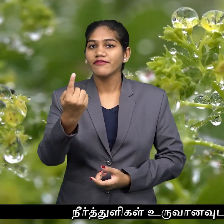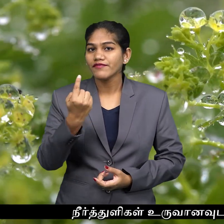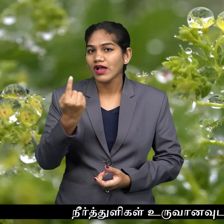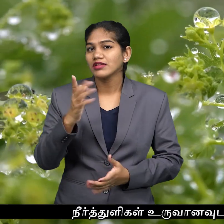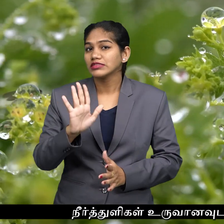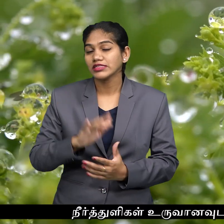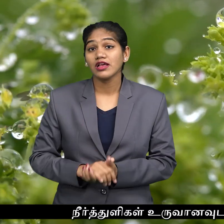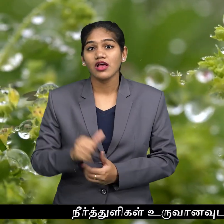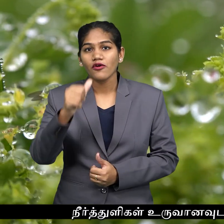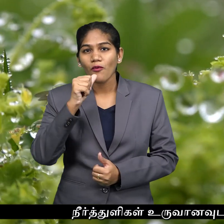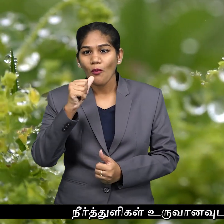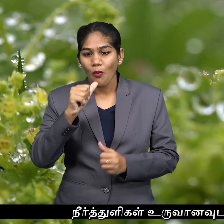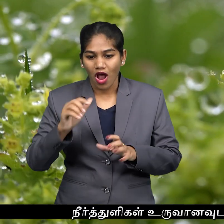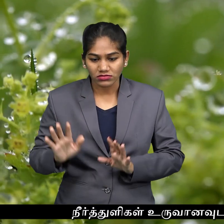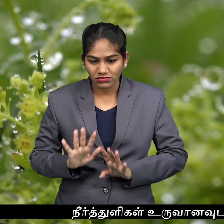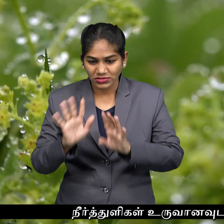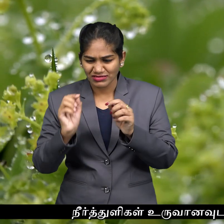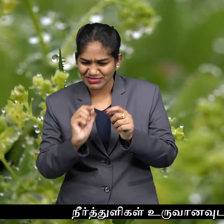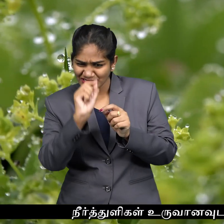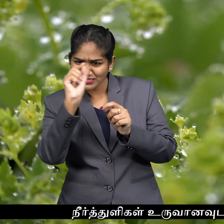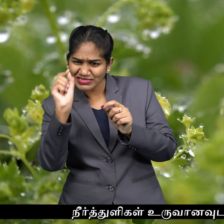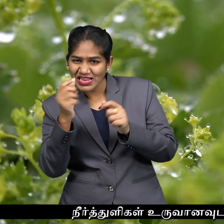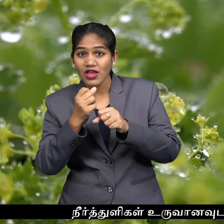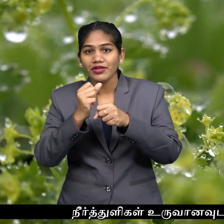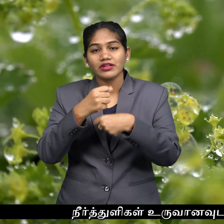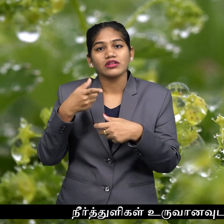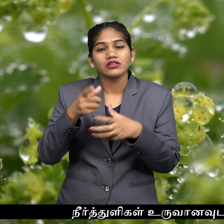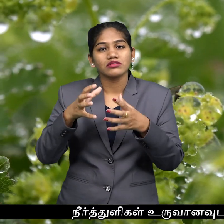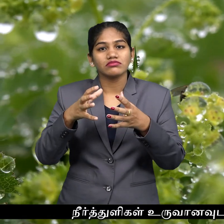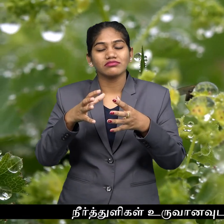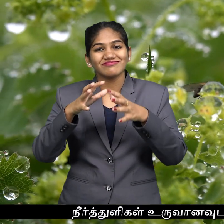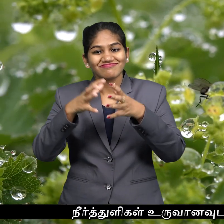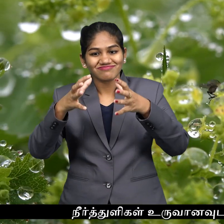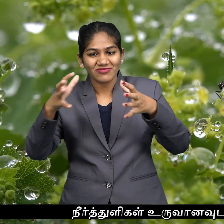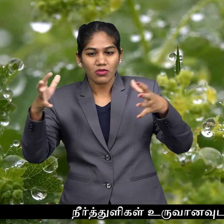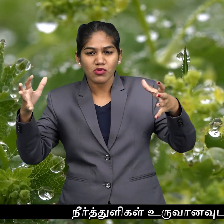நீர்த்துளிகள் உருவானவுடன் இந்த நீர்த்துளிகளின் ஒடுக்கம் மூலம்